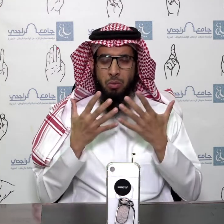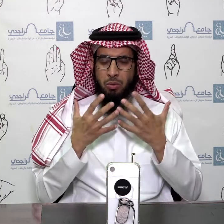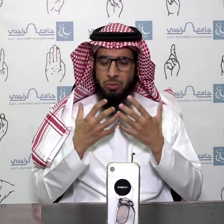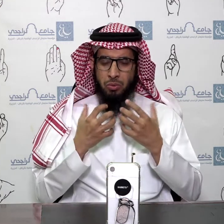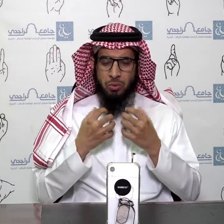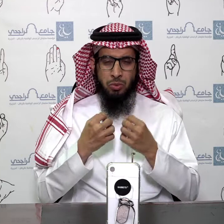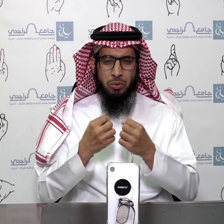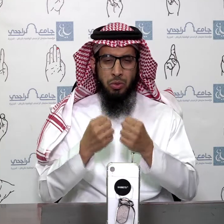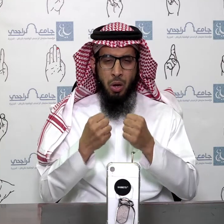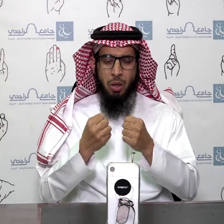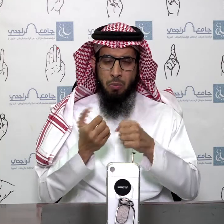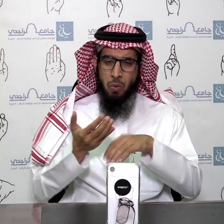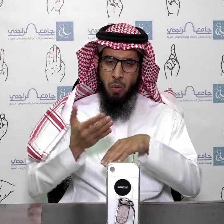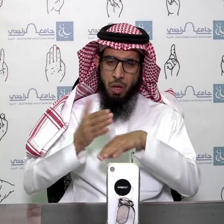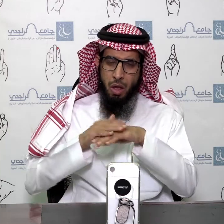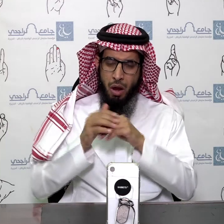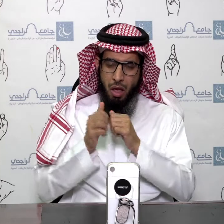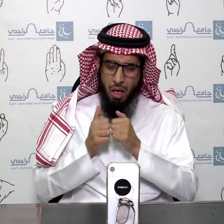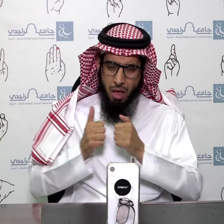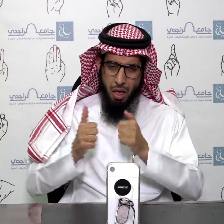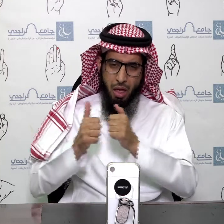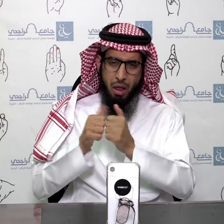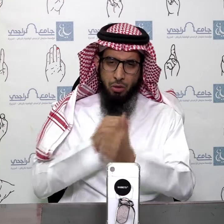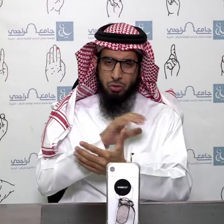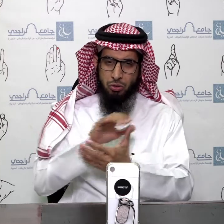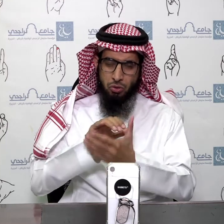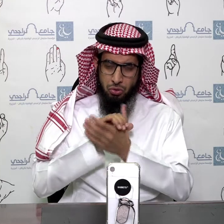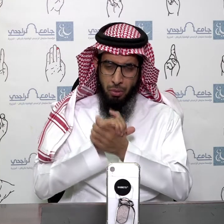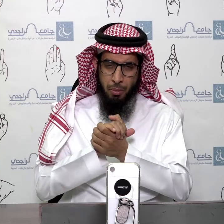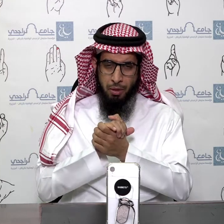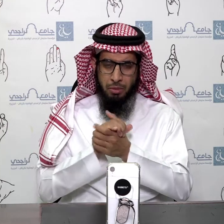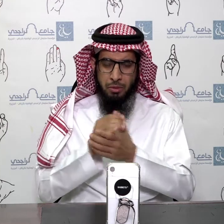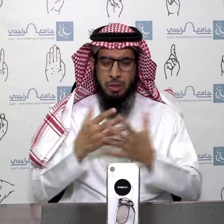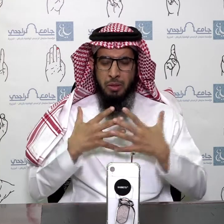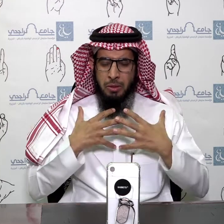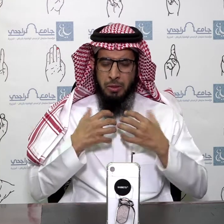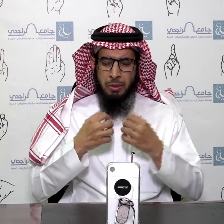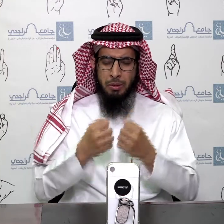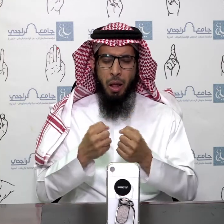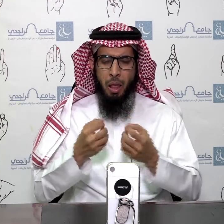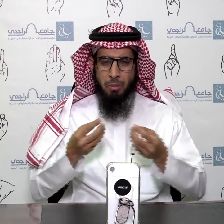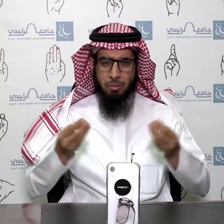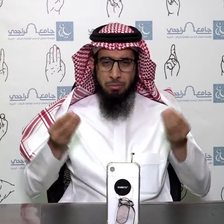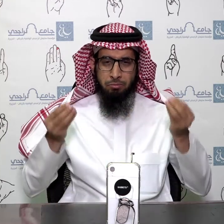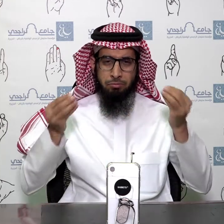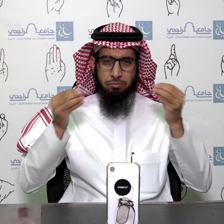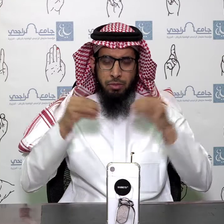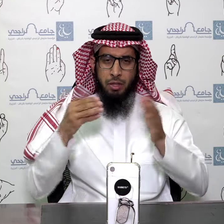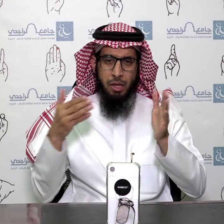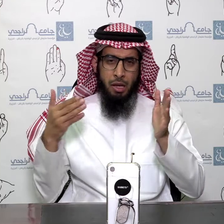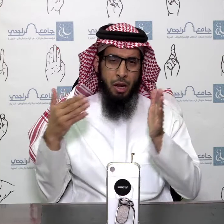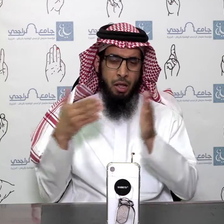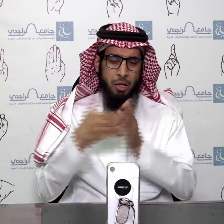وعلى آله وأصحابه، وسلم تسليمًا كثيرًا إلى يوم الدين. أما